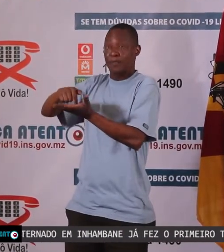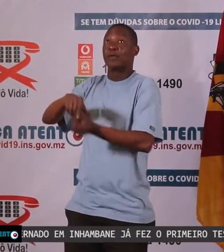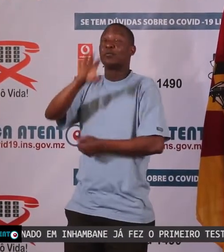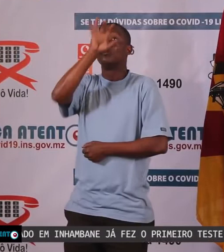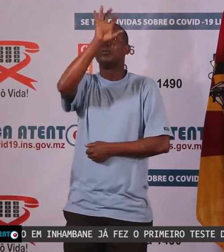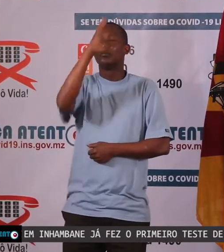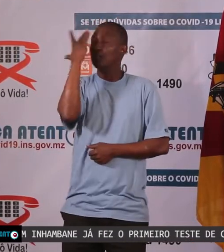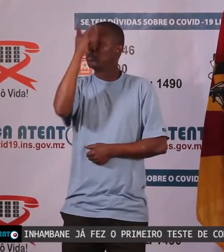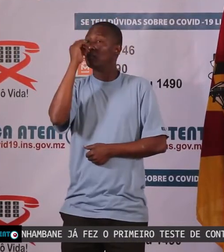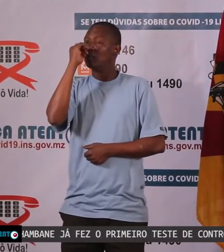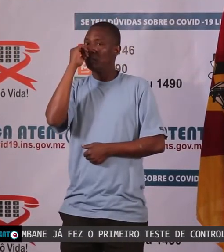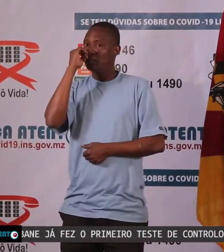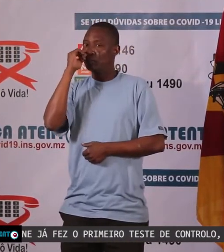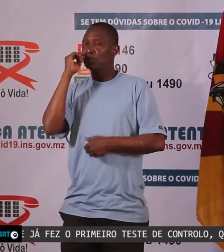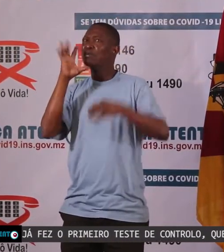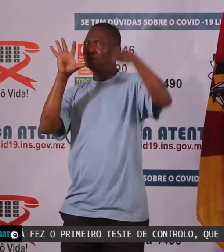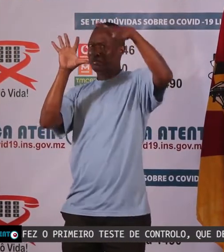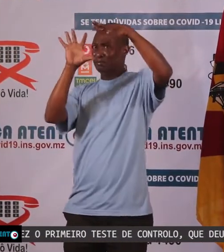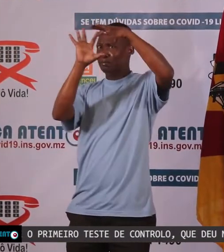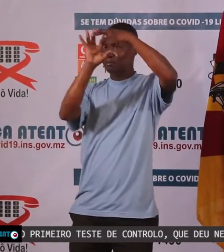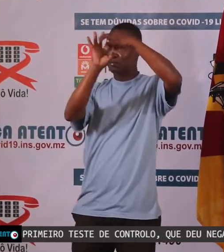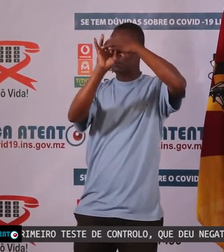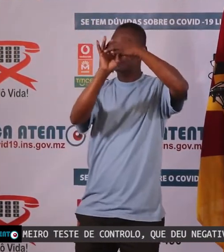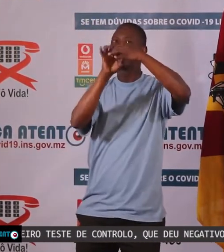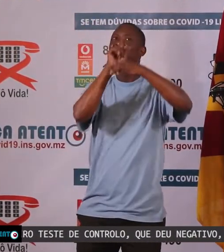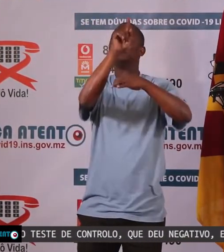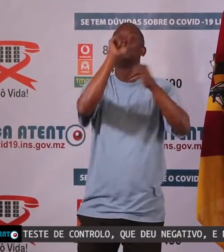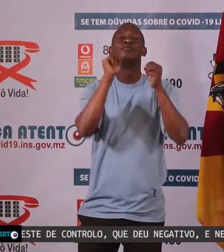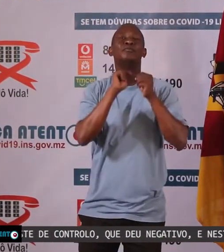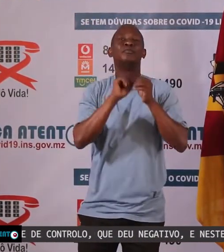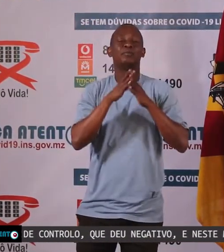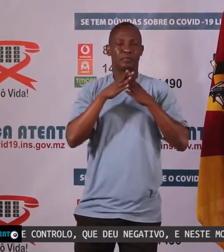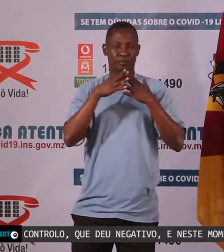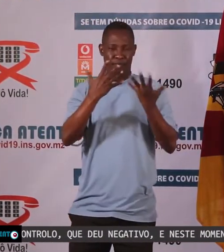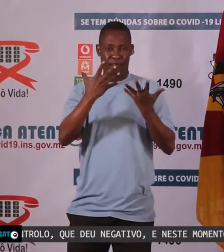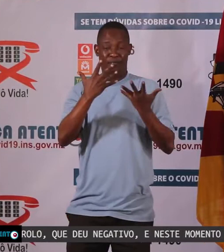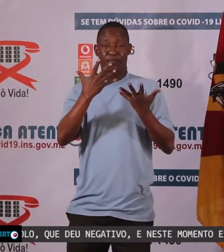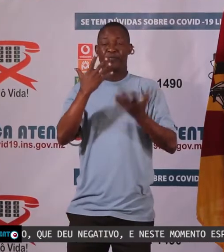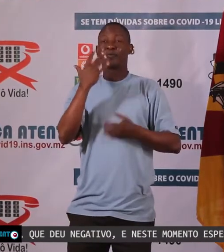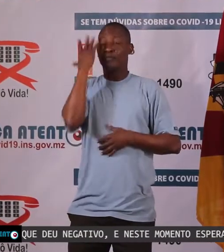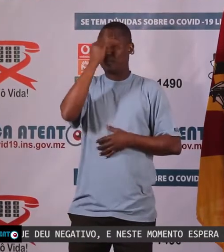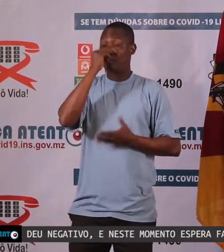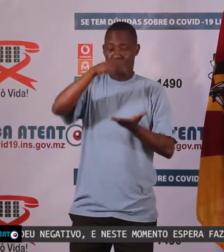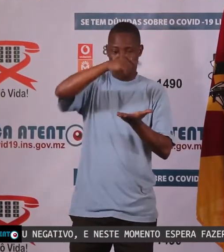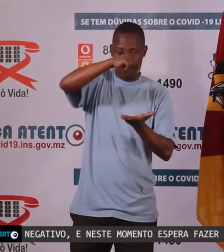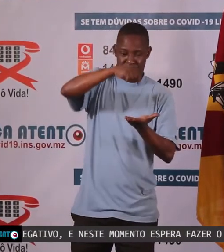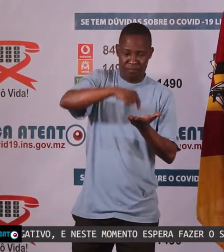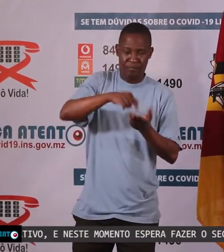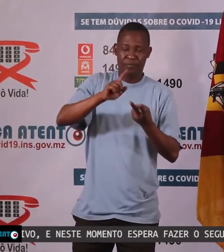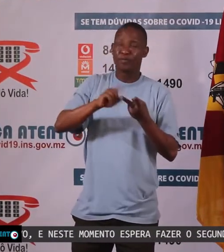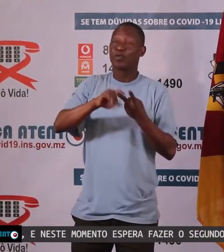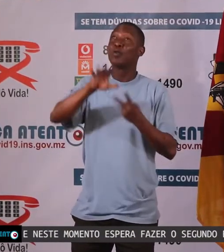para expandir a vigilância ativa a nível da cidade e província de Nampula, para